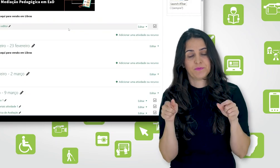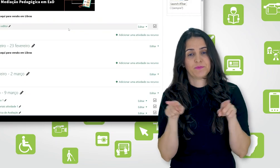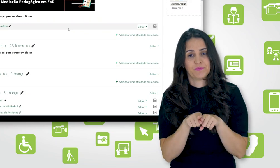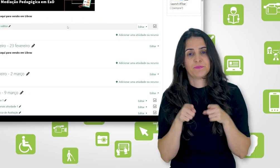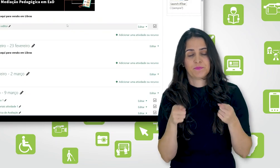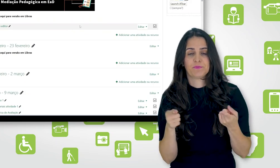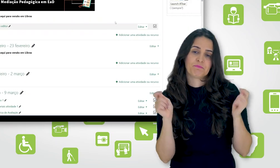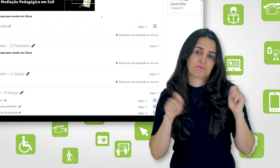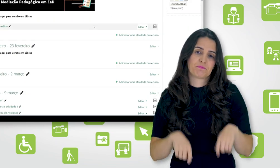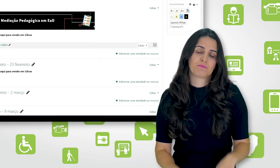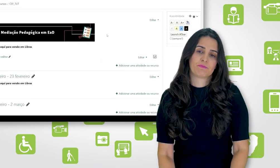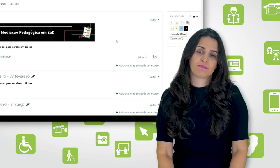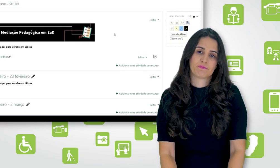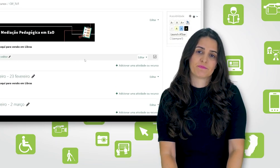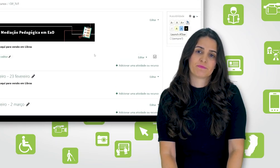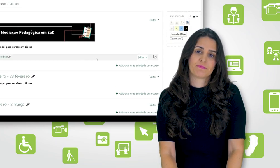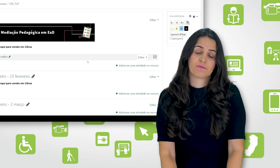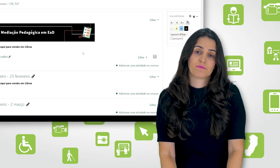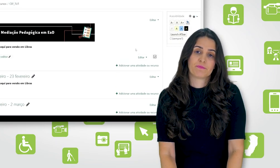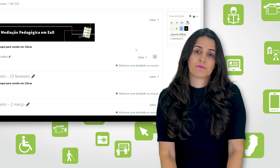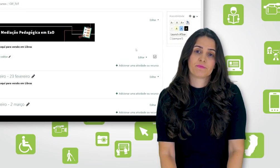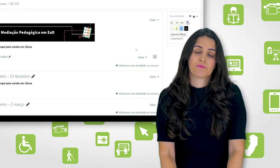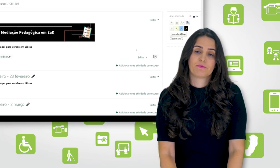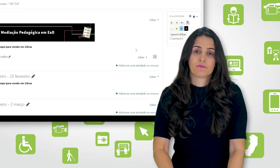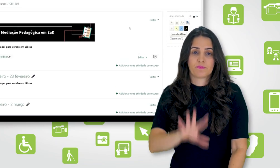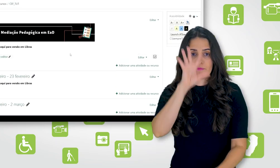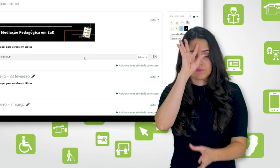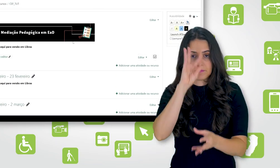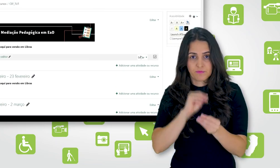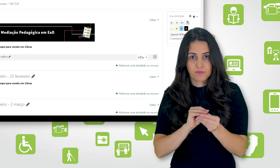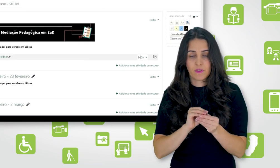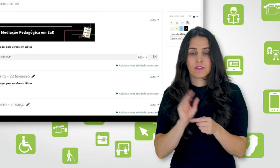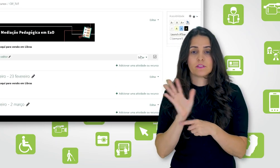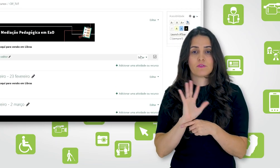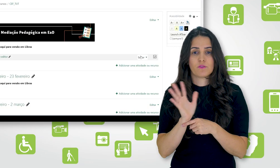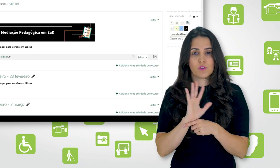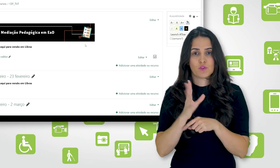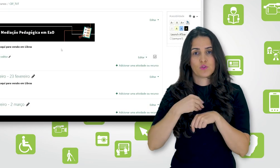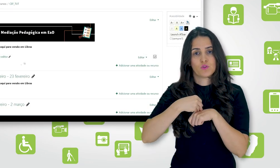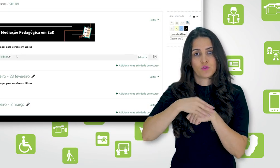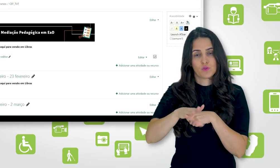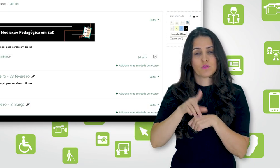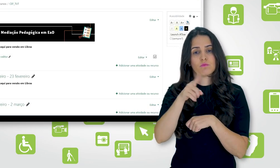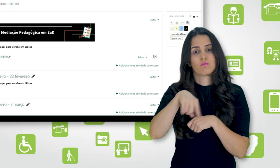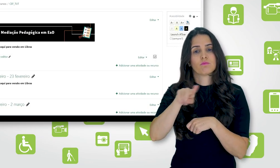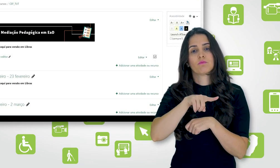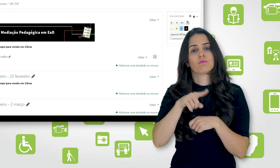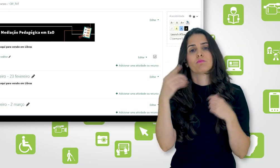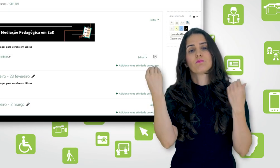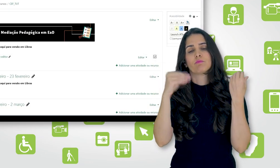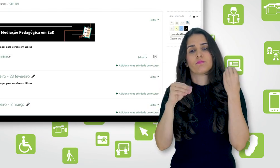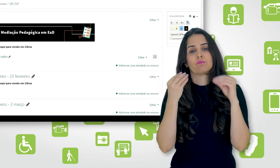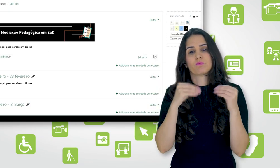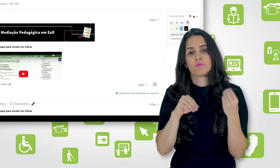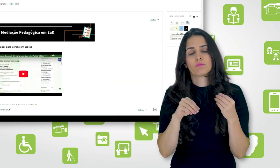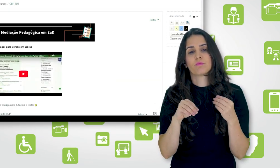é uma possibilidade E para finalizar esse tutorial uma dica também é você colocar o vídeo